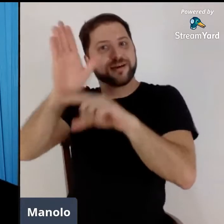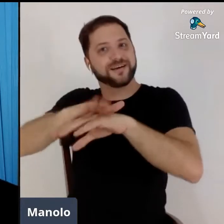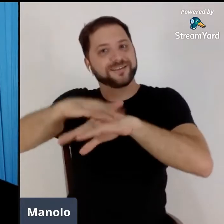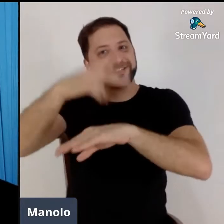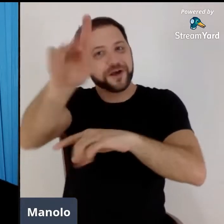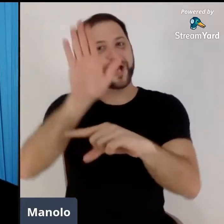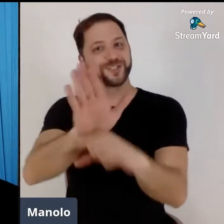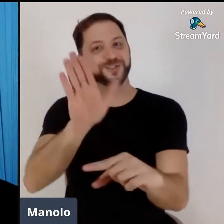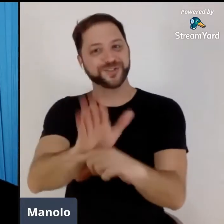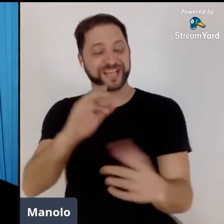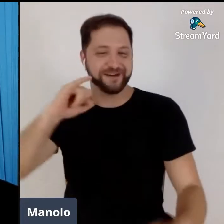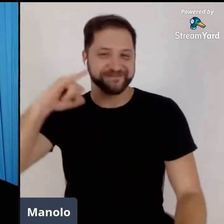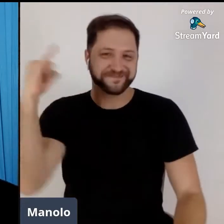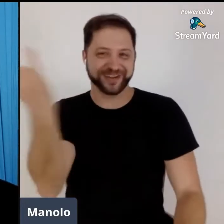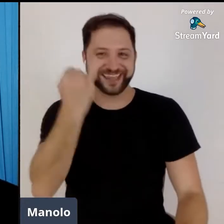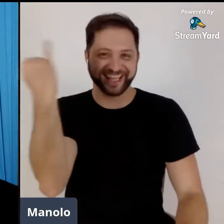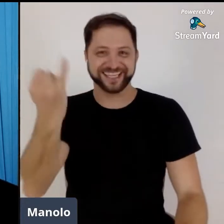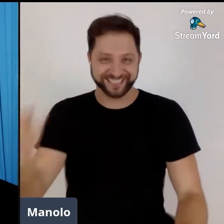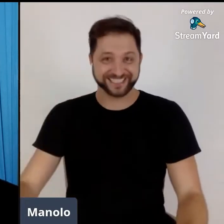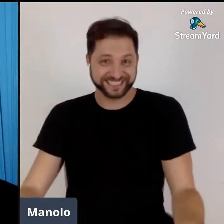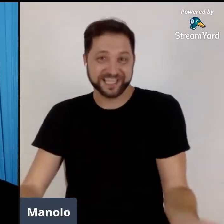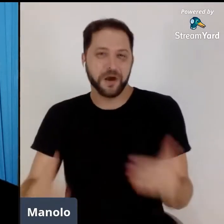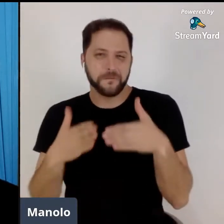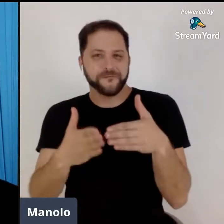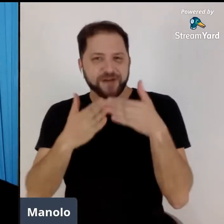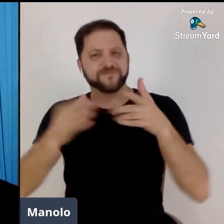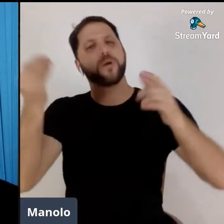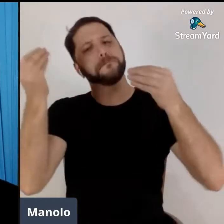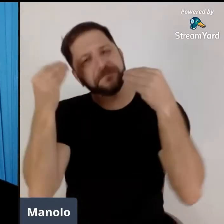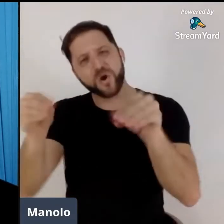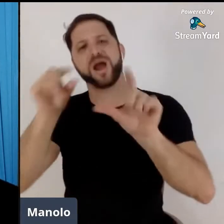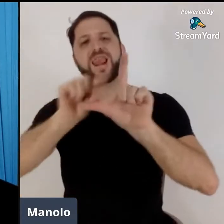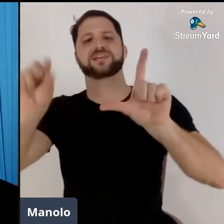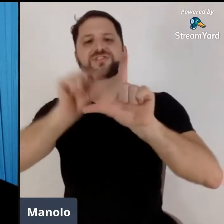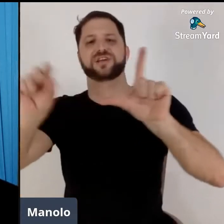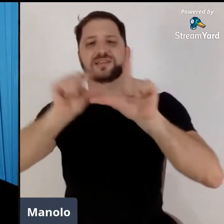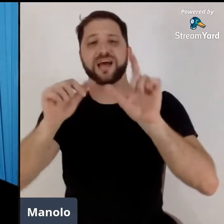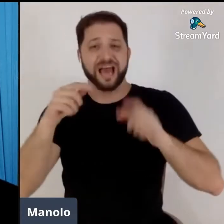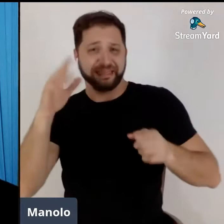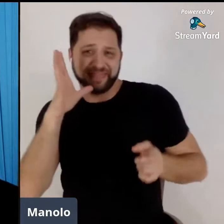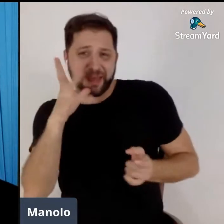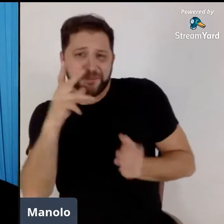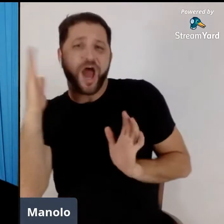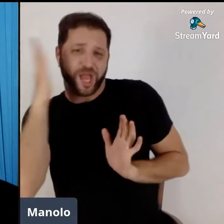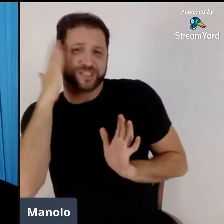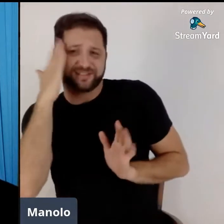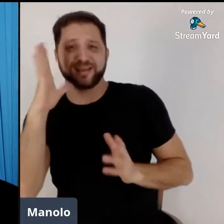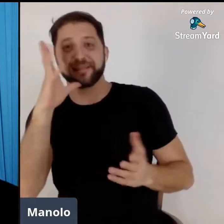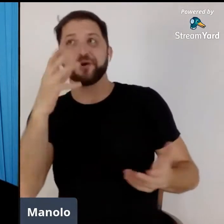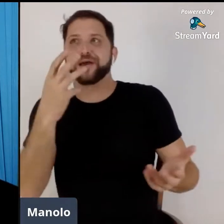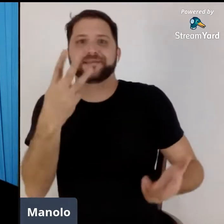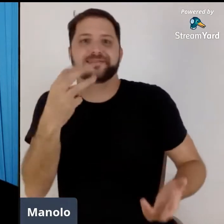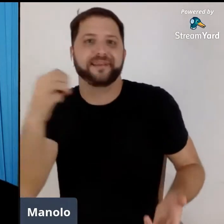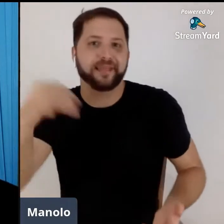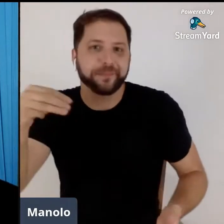observem só as movimentações de corpo, as expressões faciais do Manolo, gente. Isso é importante demais.